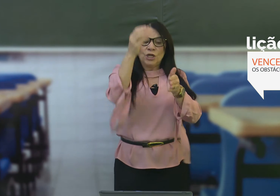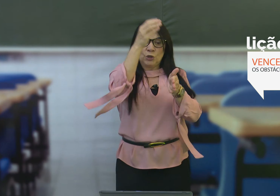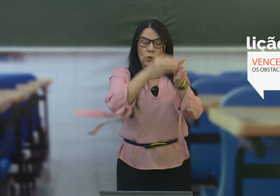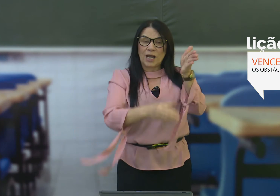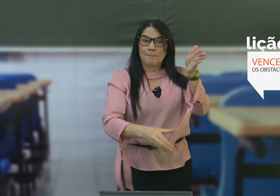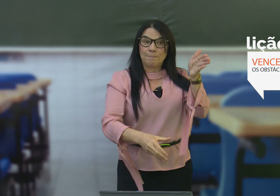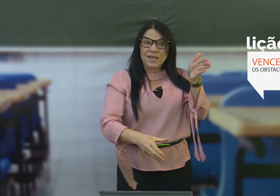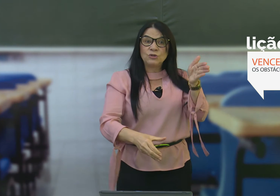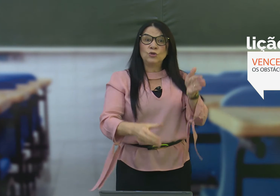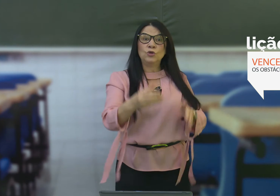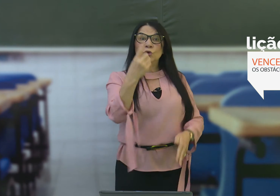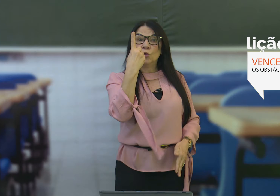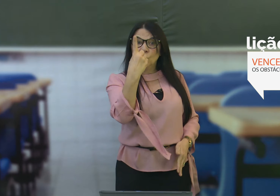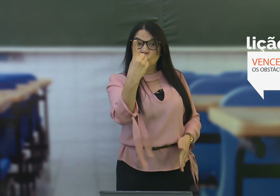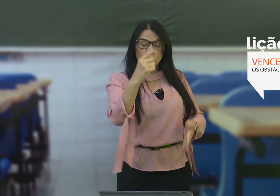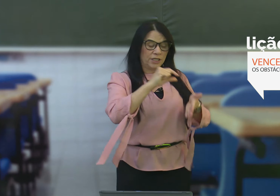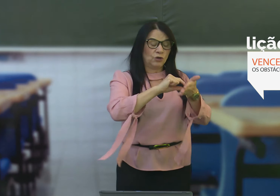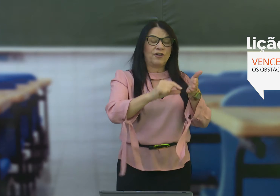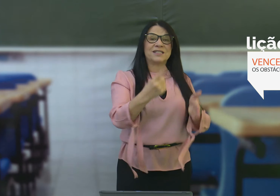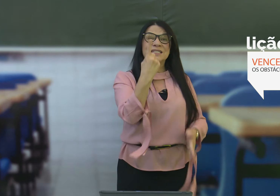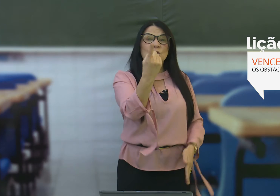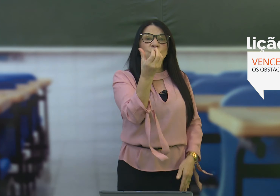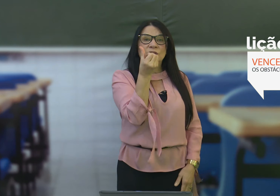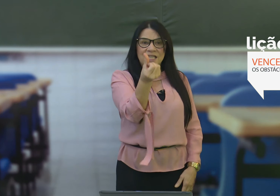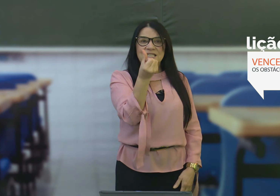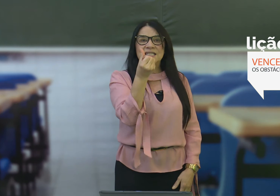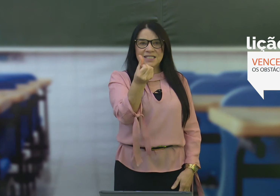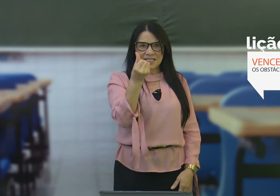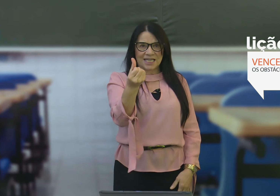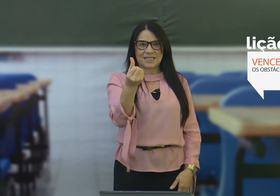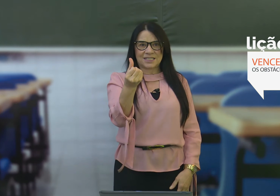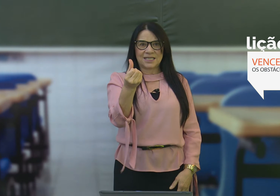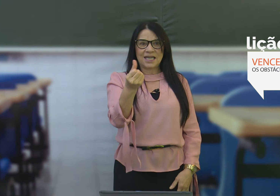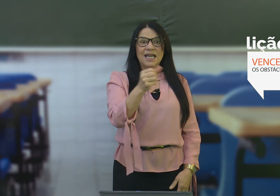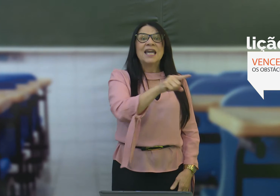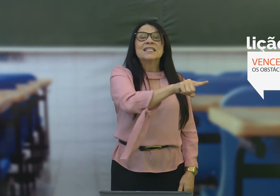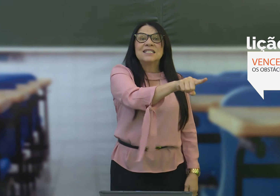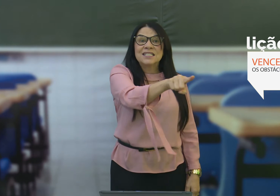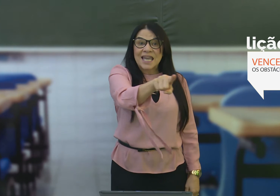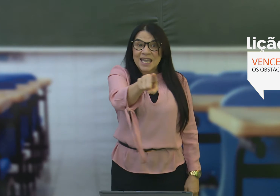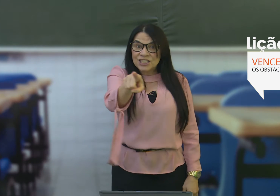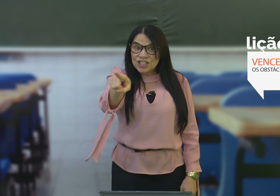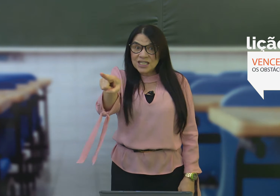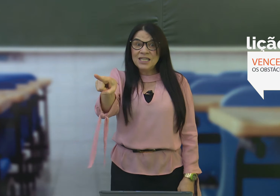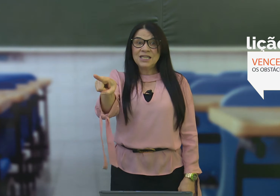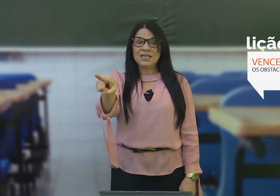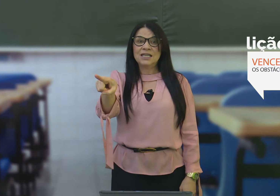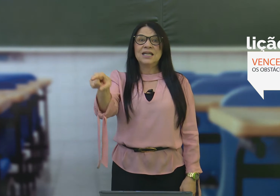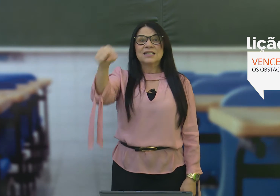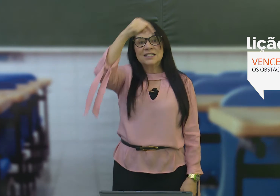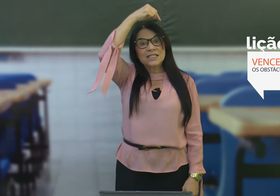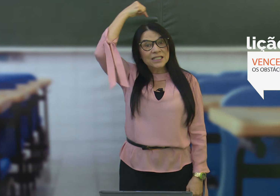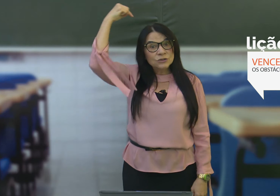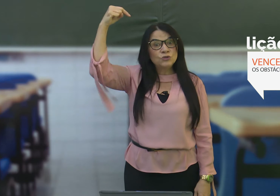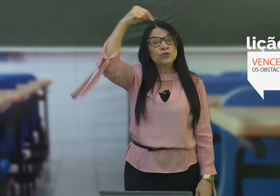no capítulo 1 e no versículo 16: sede